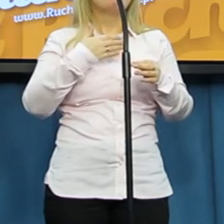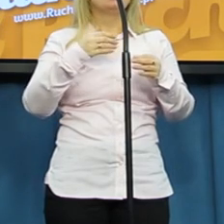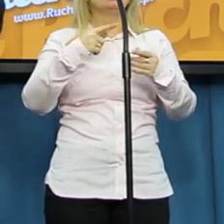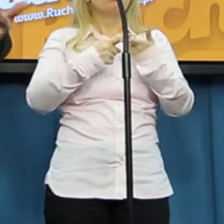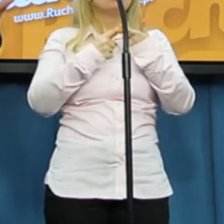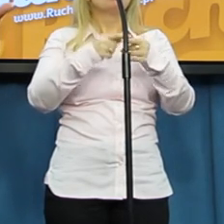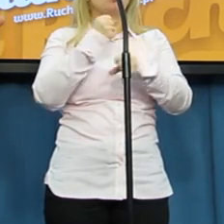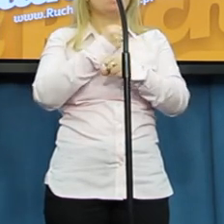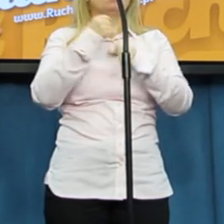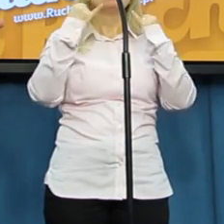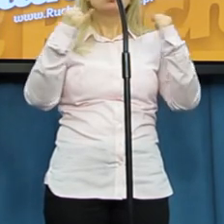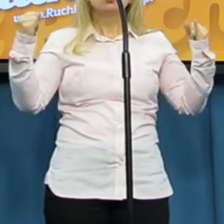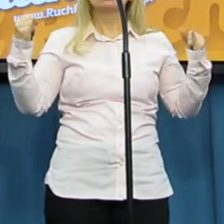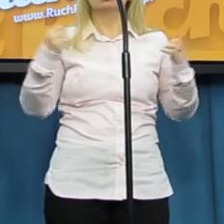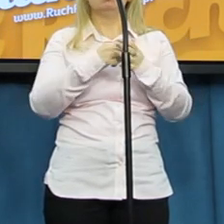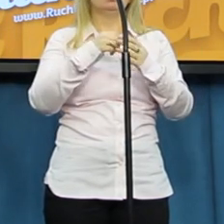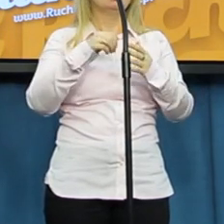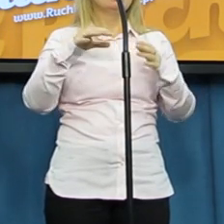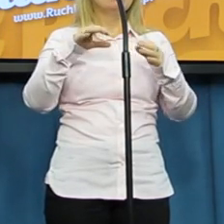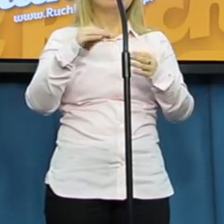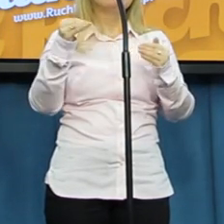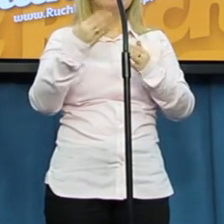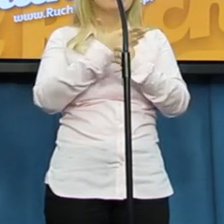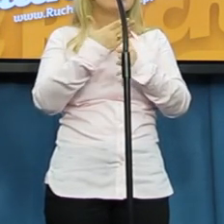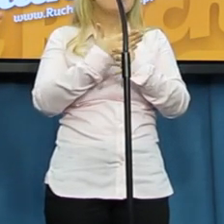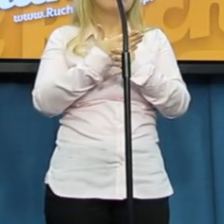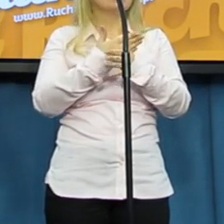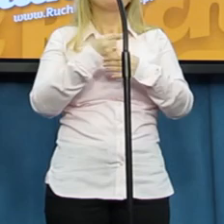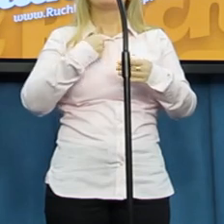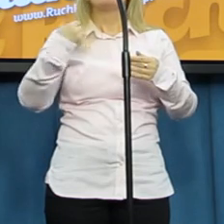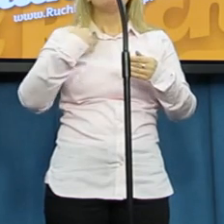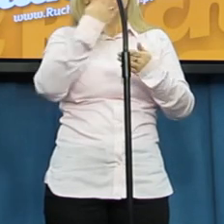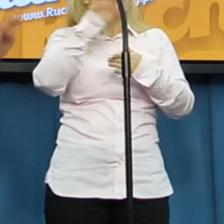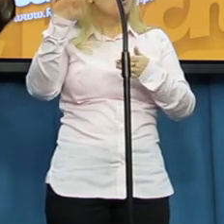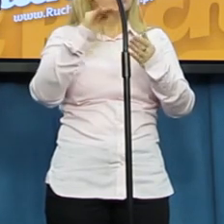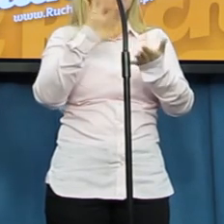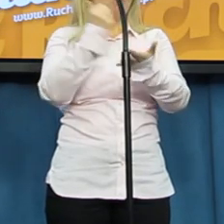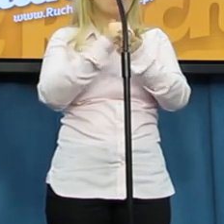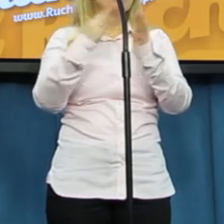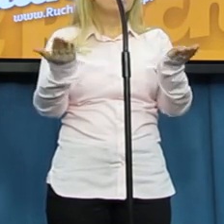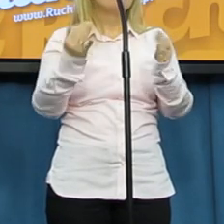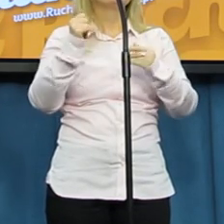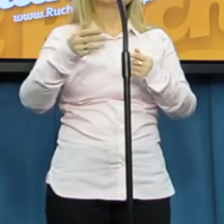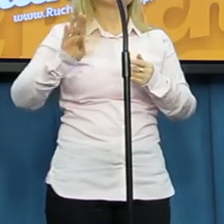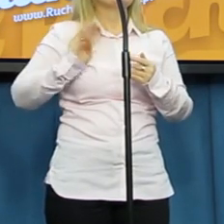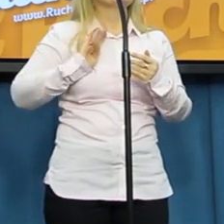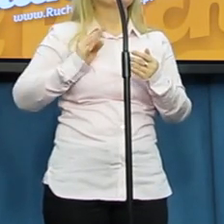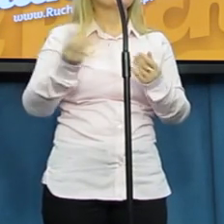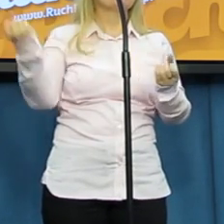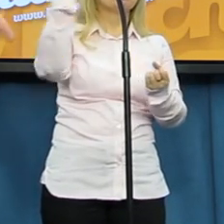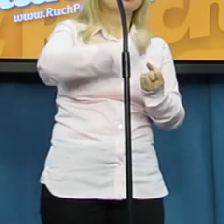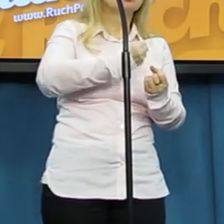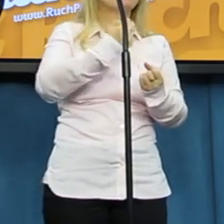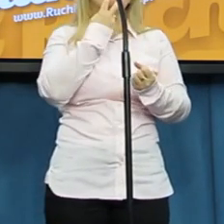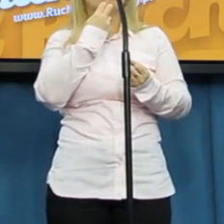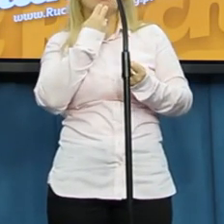kooperatywni. Ja byłem sprawozdawcą raportu w sprawie bezpieczeństwa dostaw energetycznych. Dzisiaj jest tak w Unii Europejskiej, jeżeli